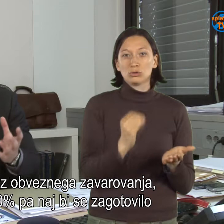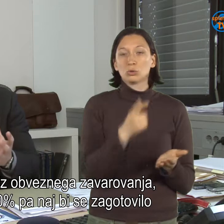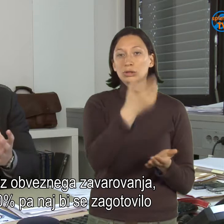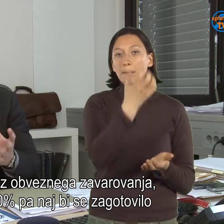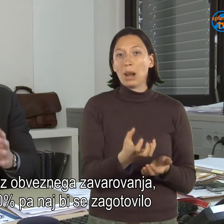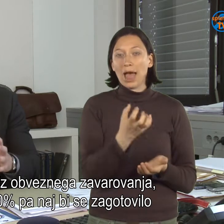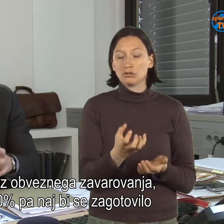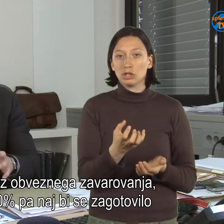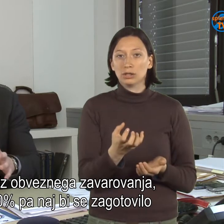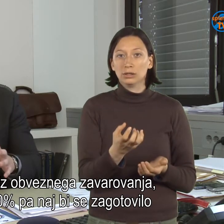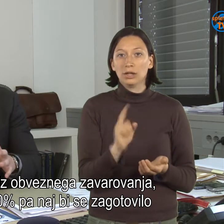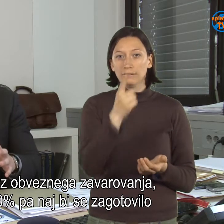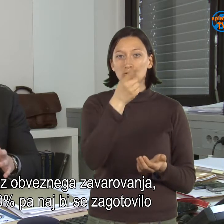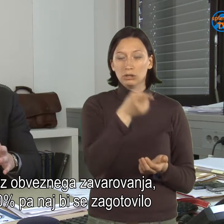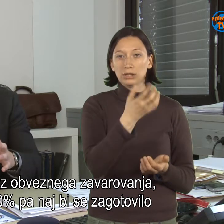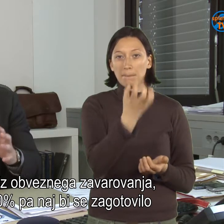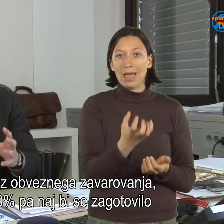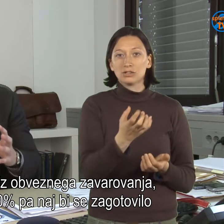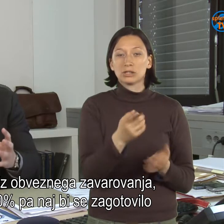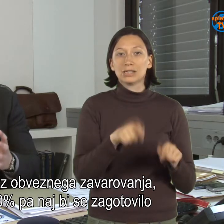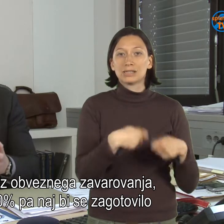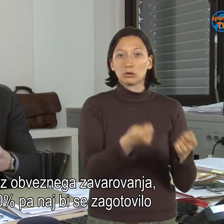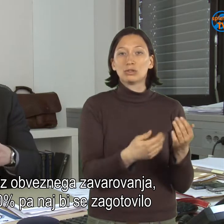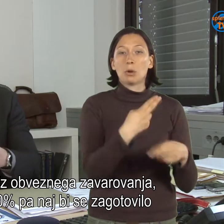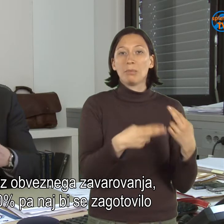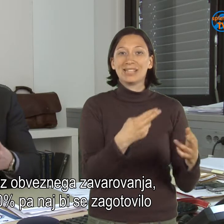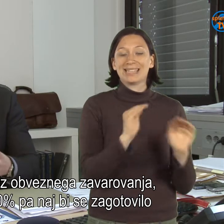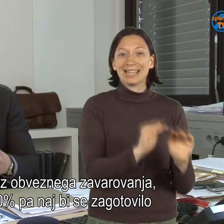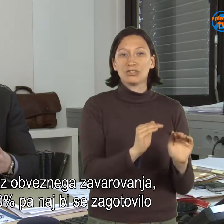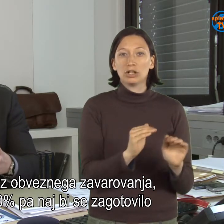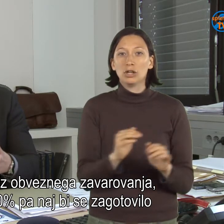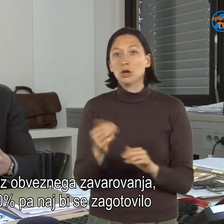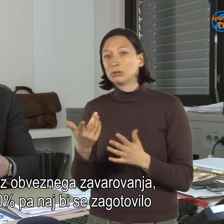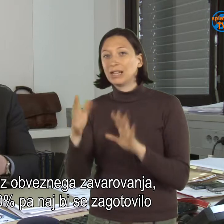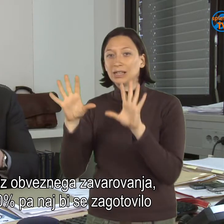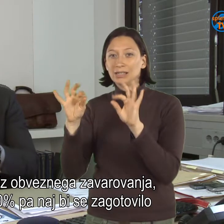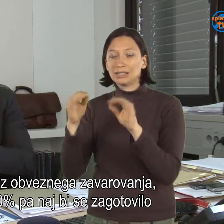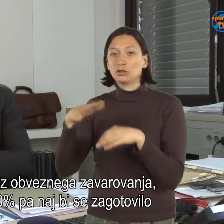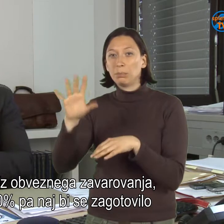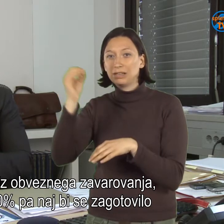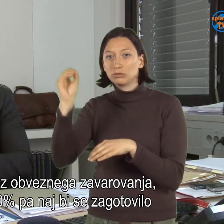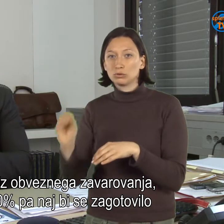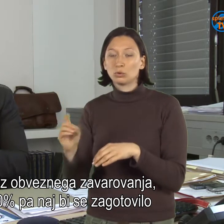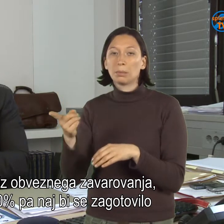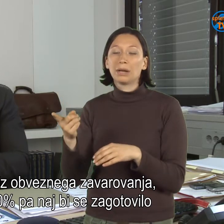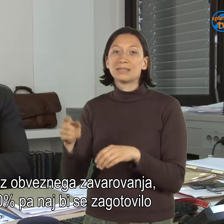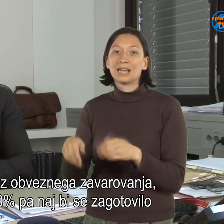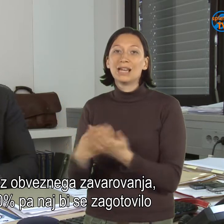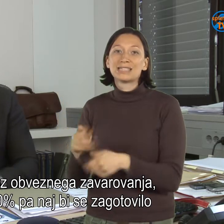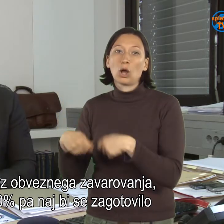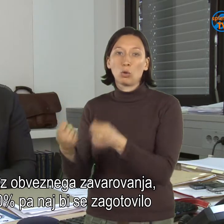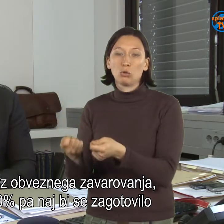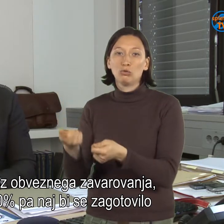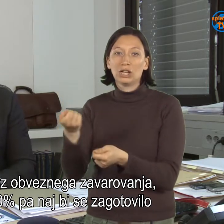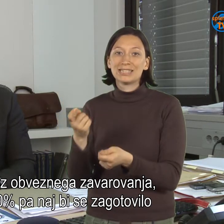okoli 60% te plače, višine te plače naj bi se zagotovilo iz obveznega zavarovanja, ostalih 10 do